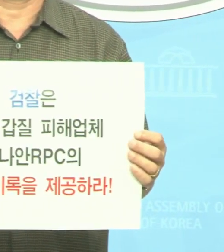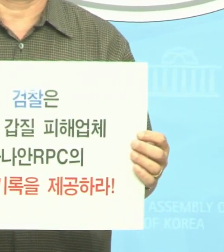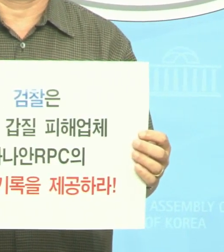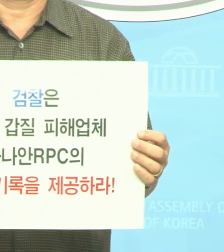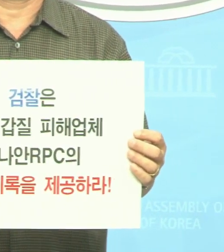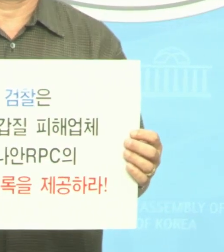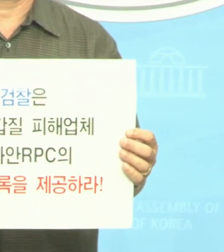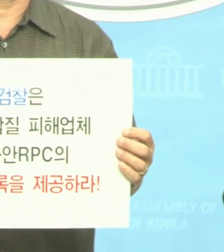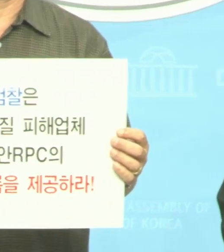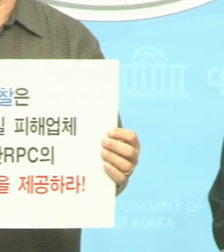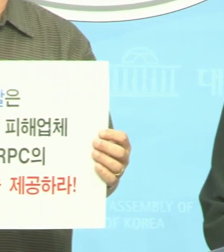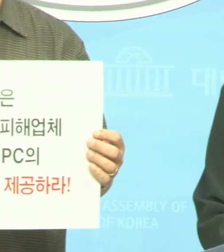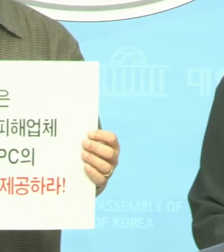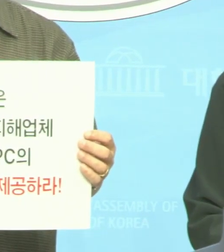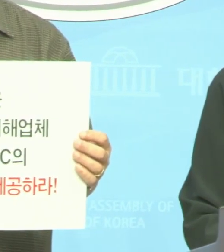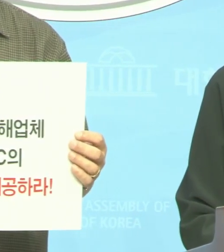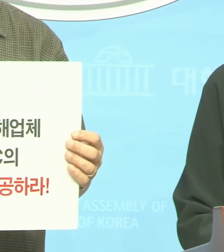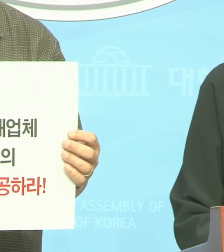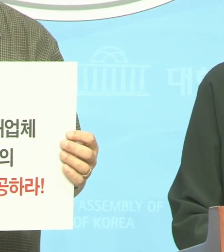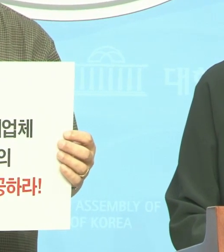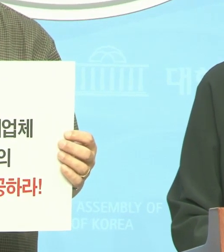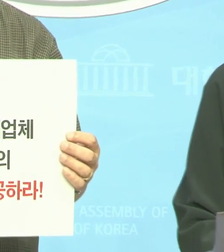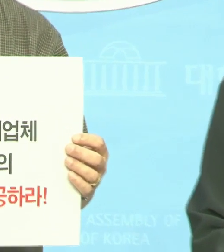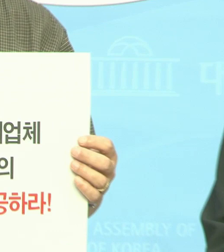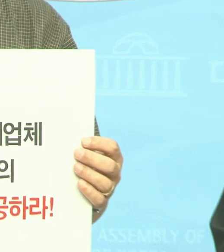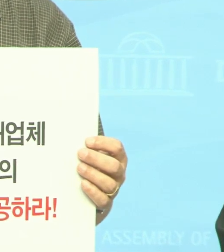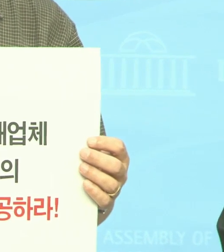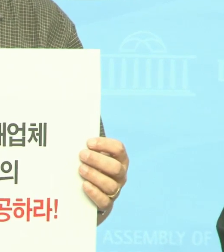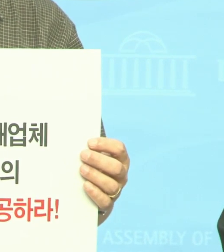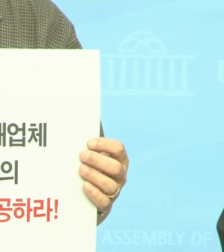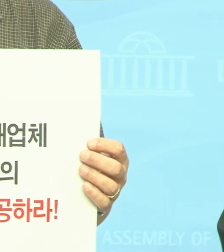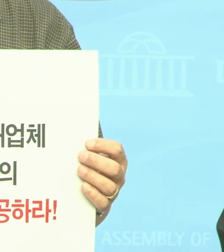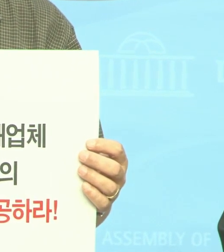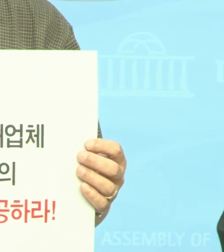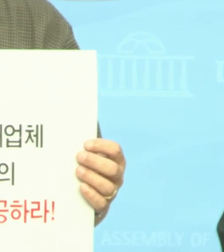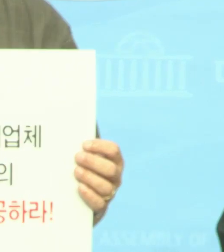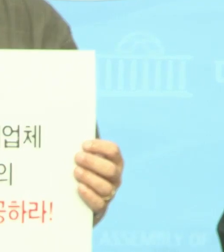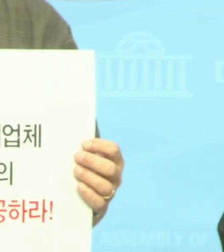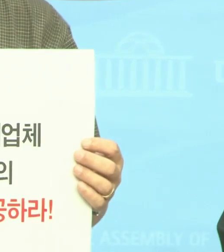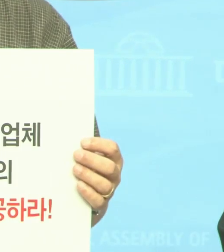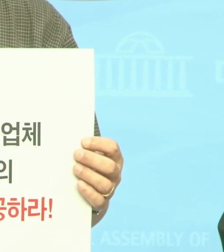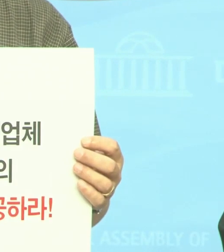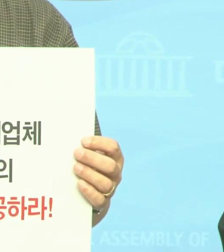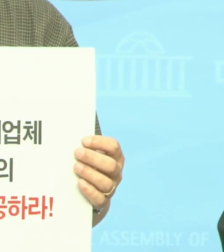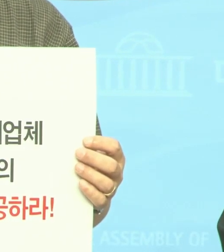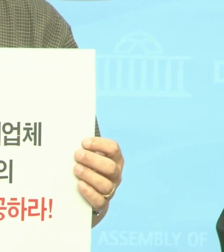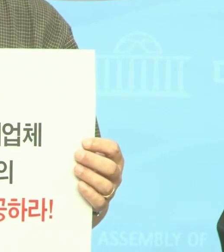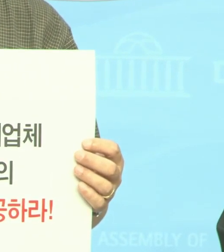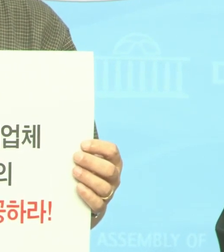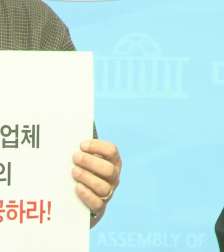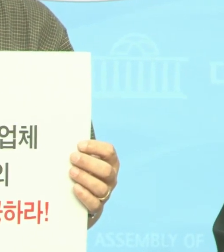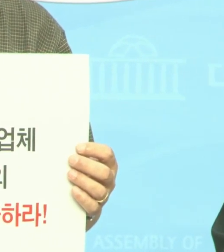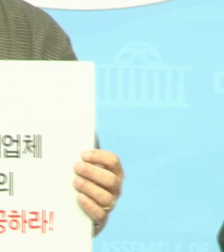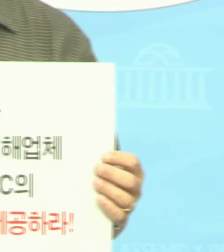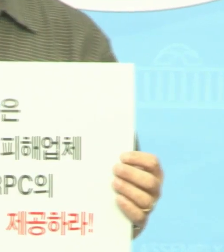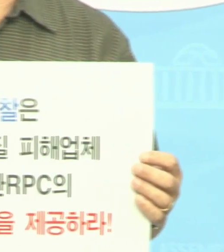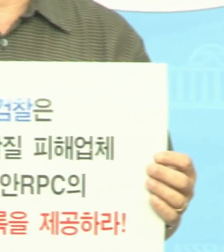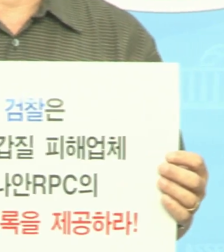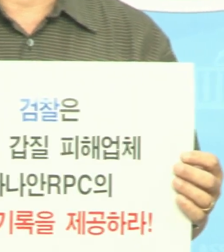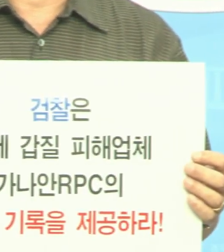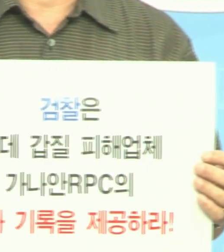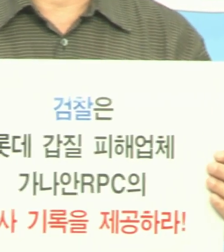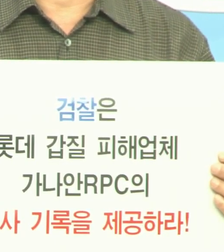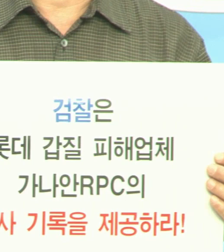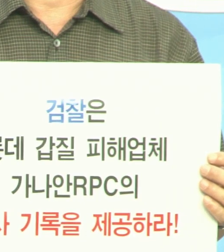오고 있는데 오늘은 이와 관련한 검찰의 사건 기록 제출을